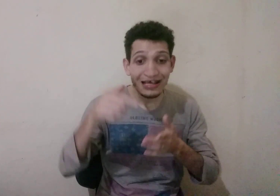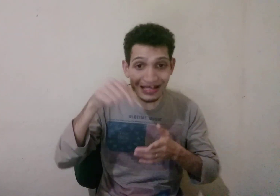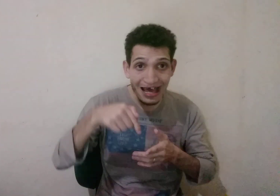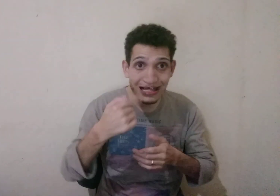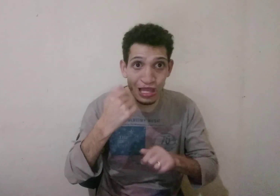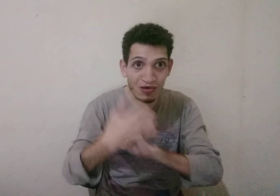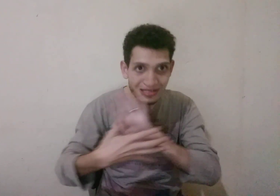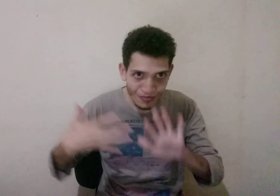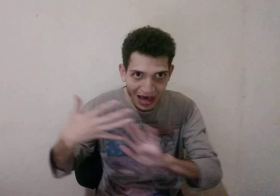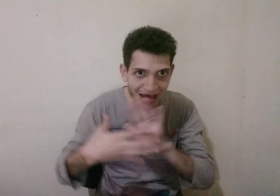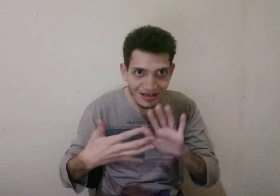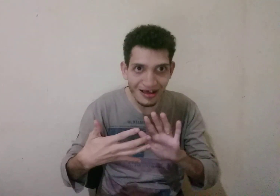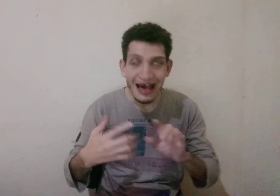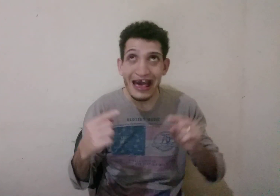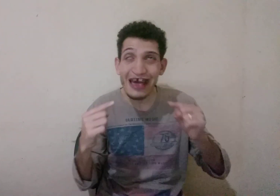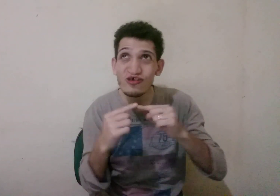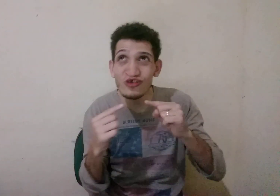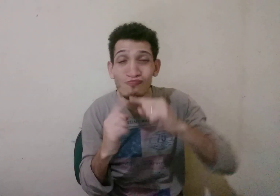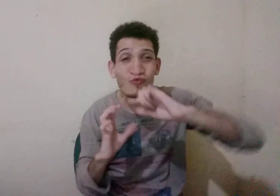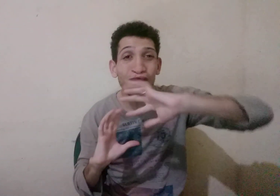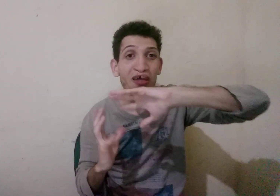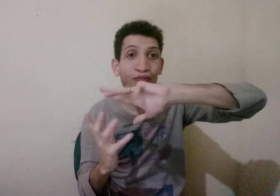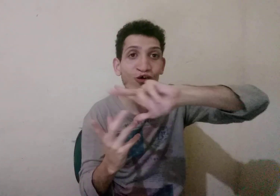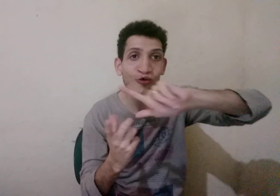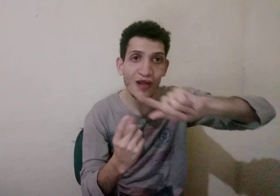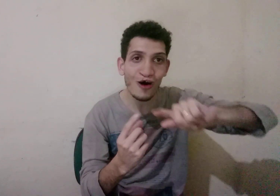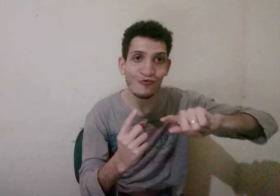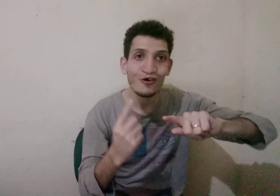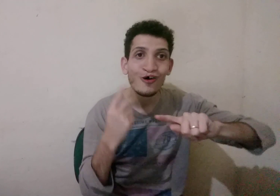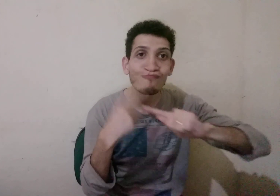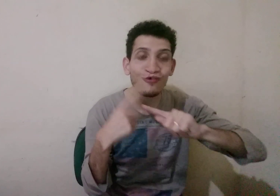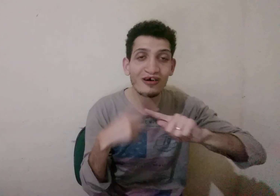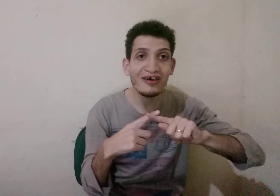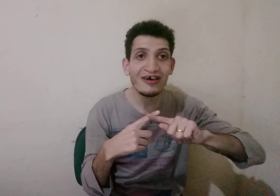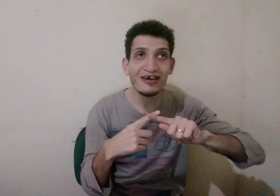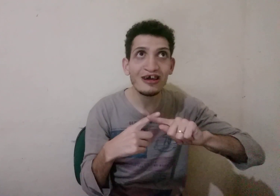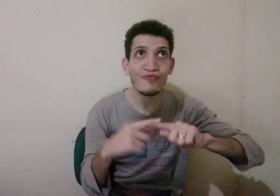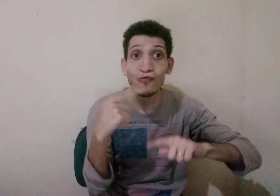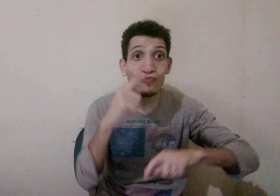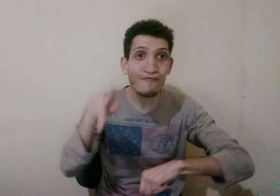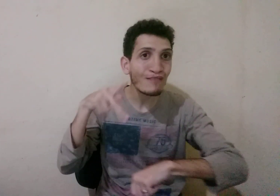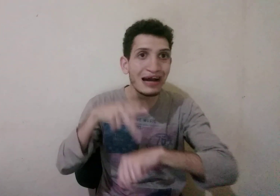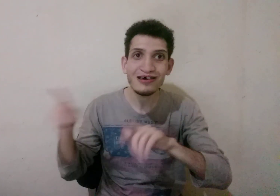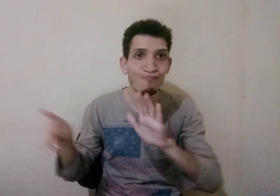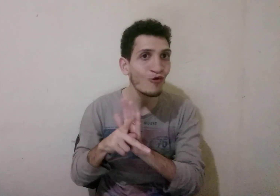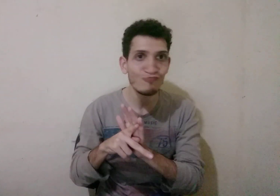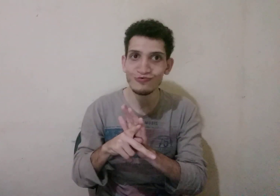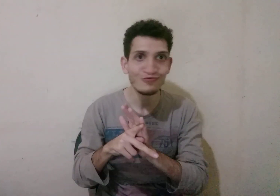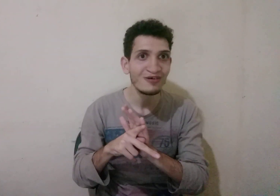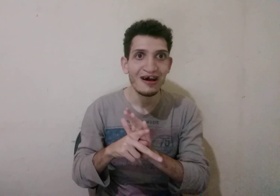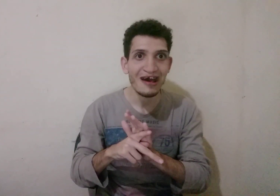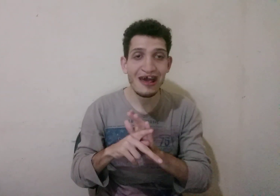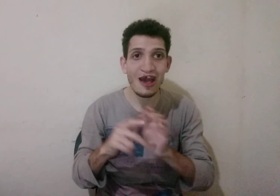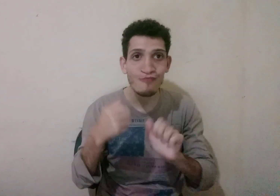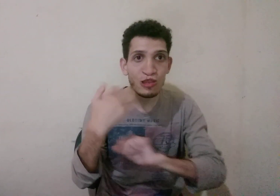e essa linhas de sinais, é internacional, porque, não tem pares próprios, é uma